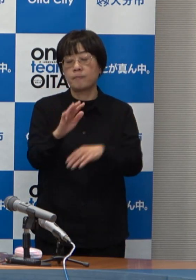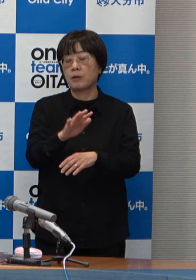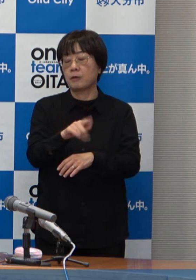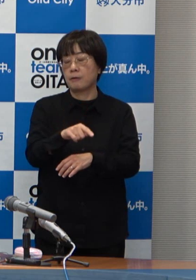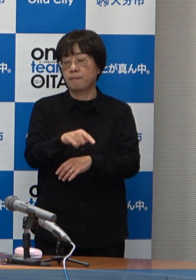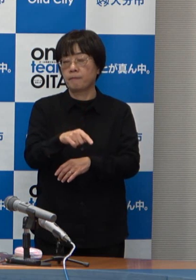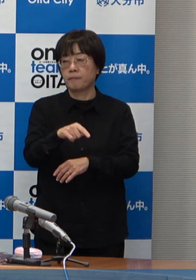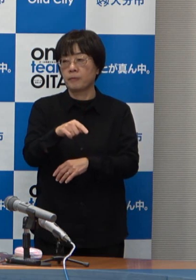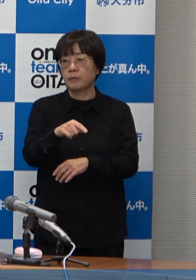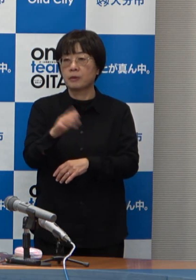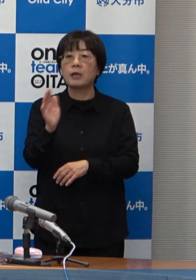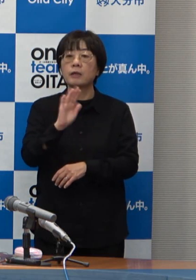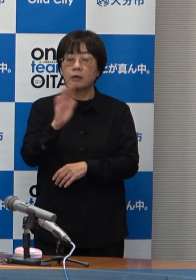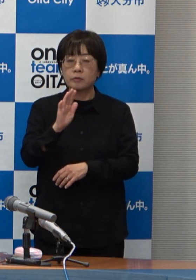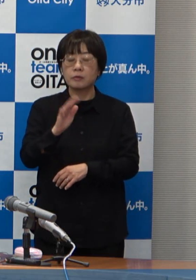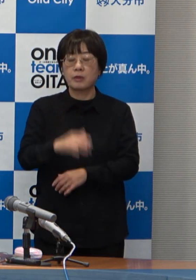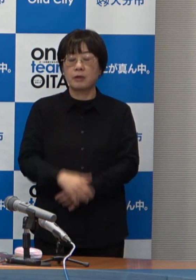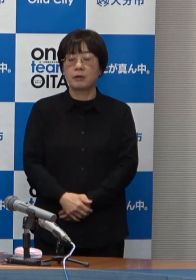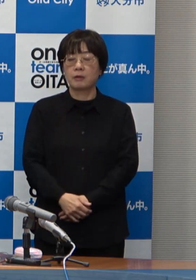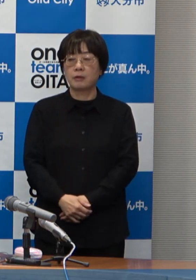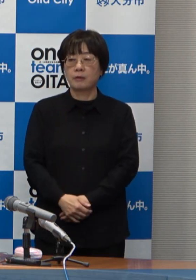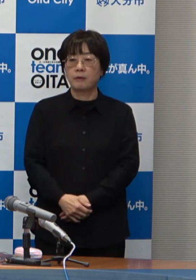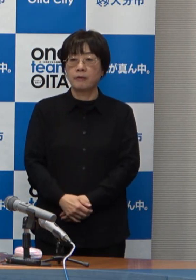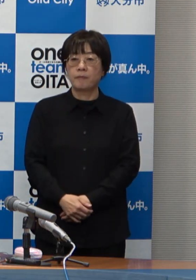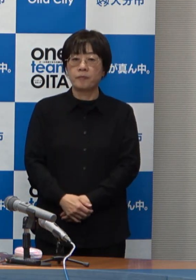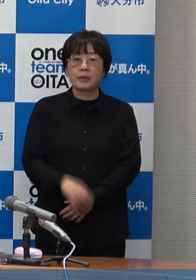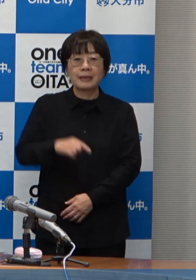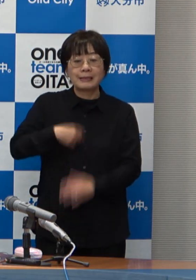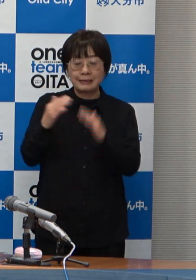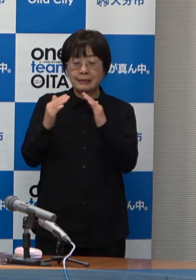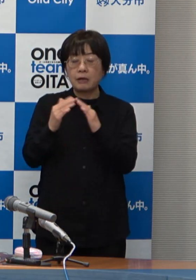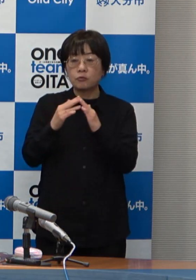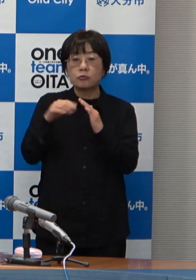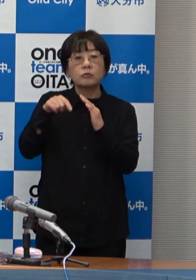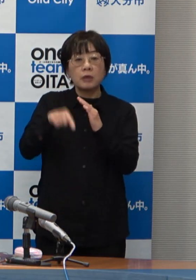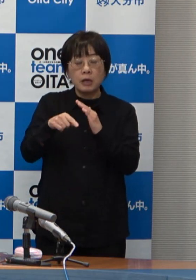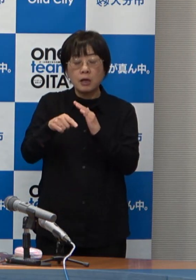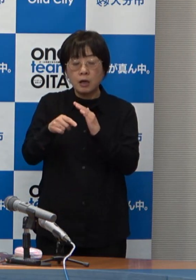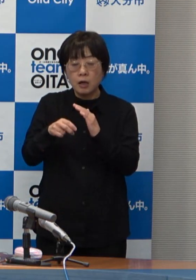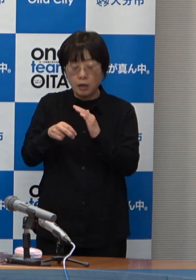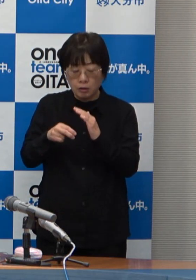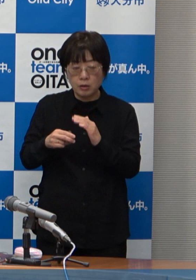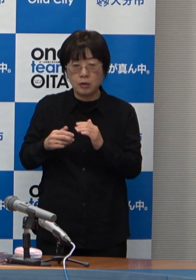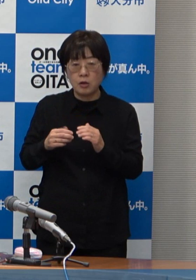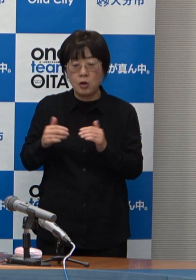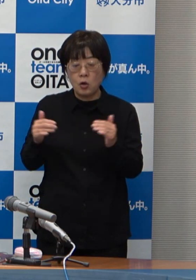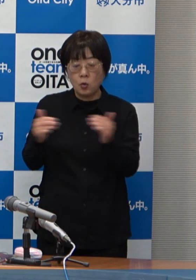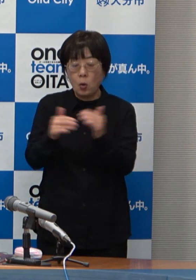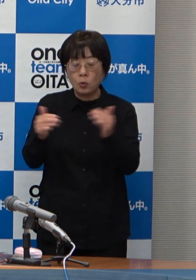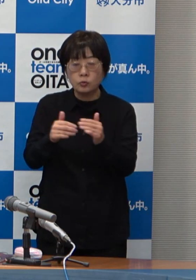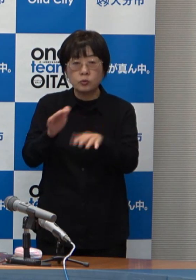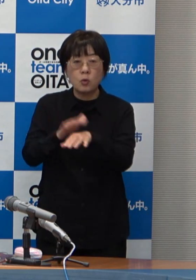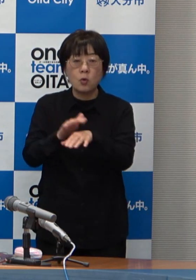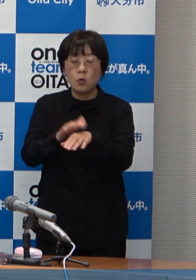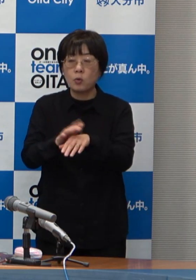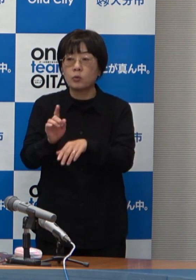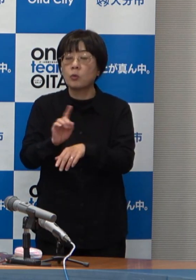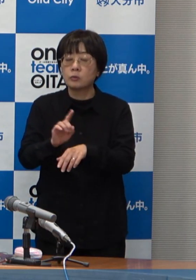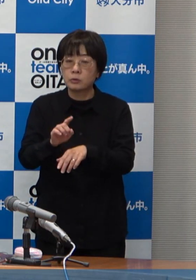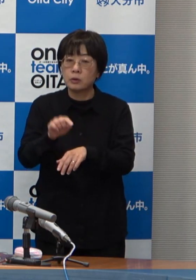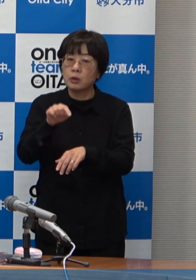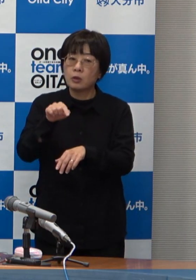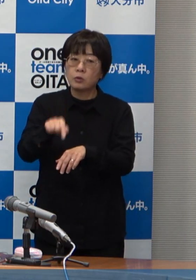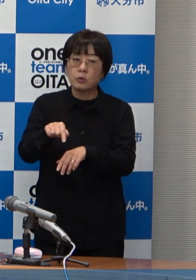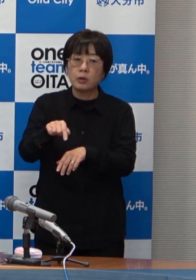でそれよりもディマンド型でですねやっぱ自宅からどう行け行くかっていうのがあのこれから先は